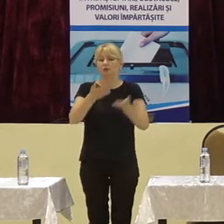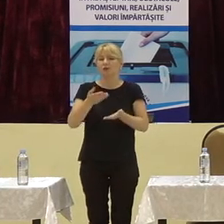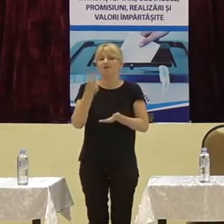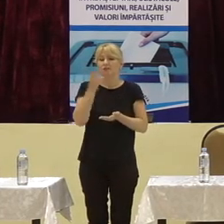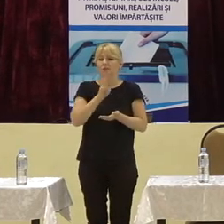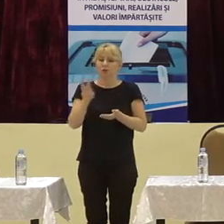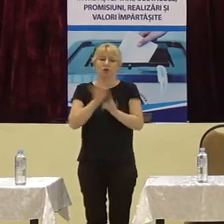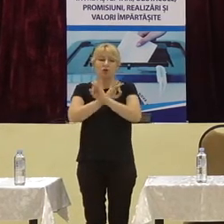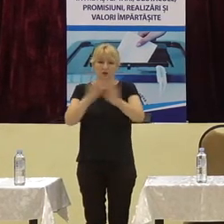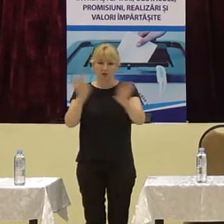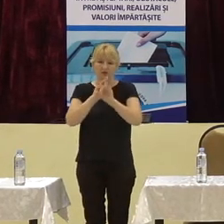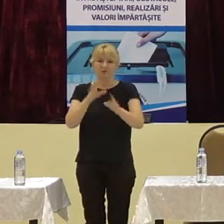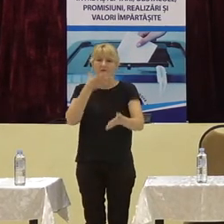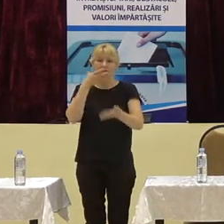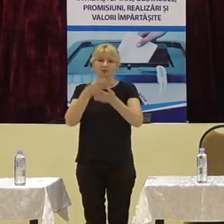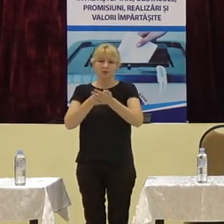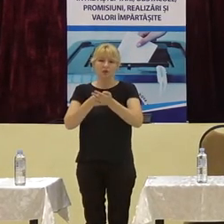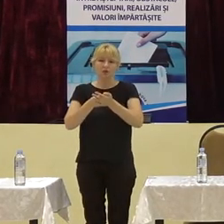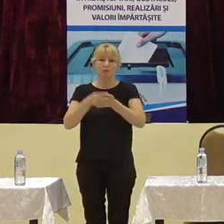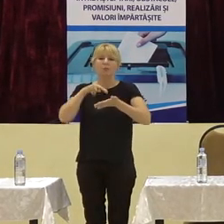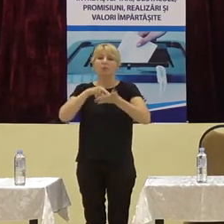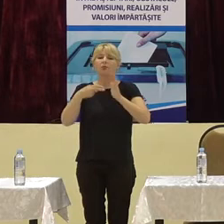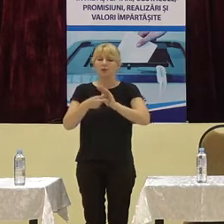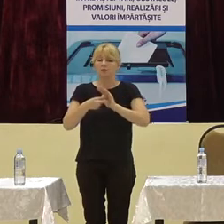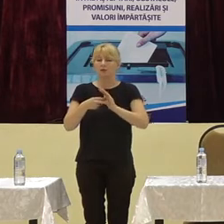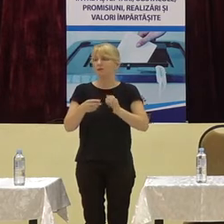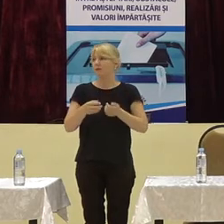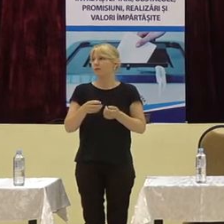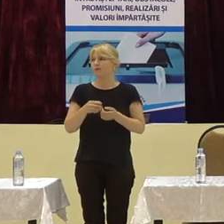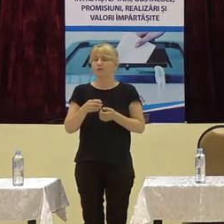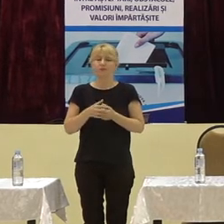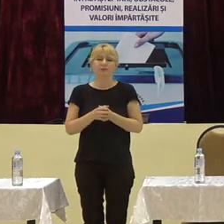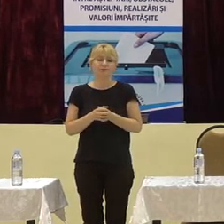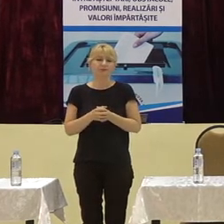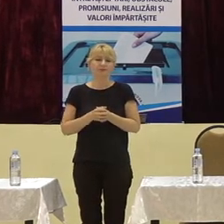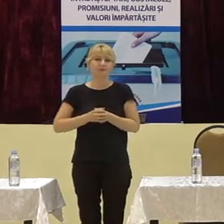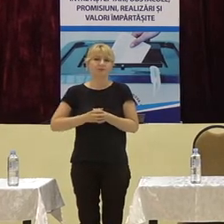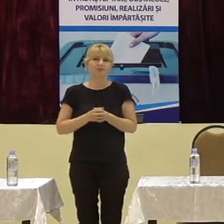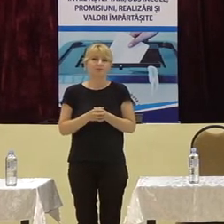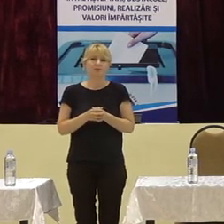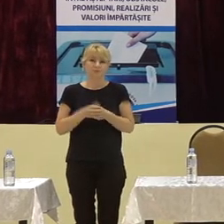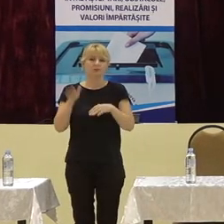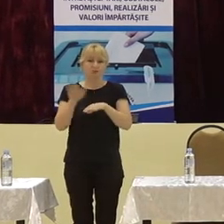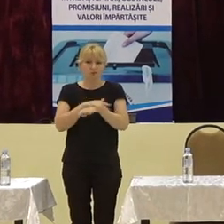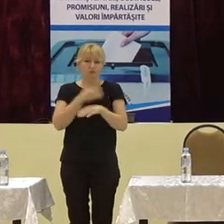2 minute să prezinte platforma electorală a partidului.